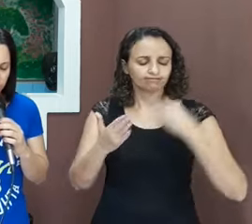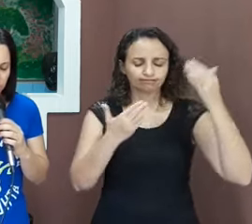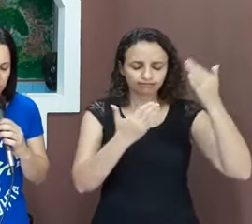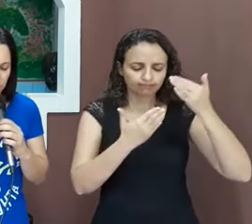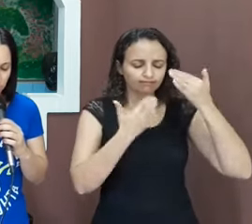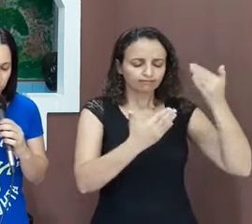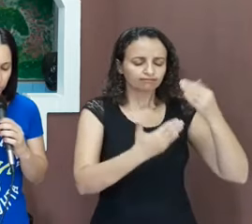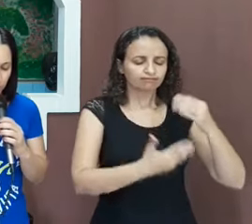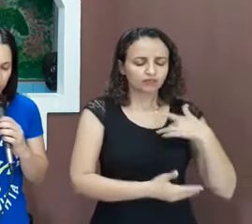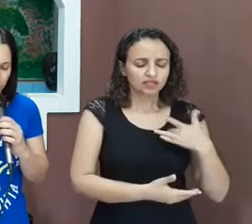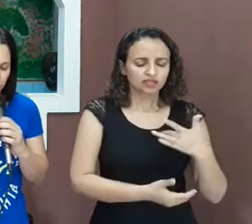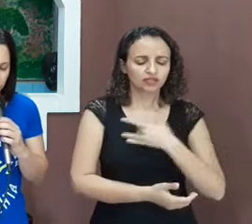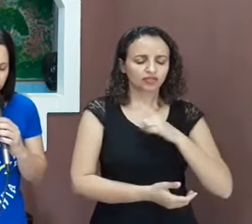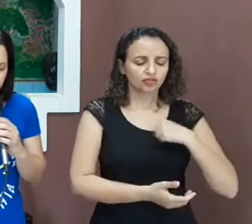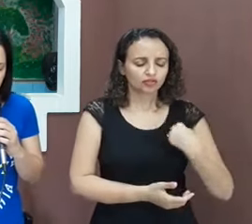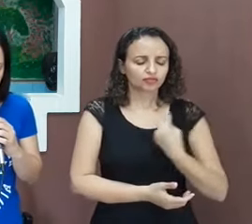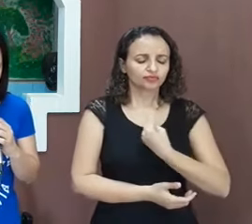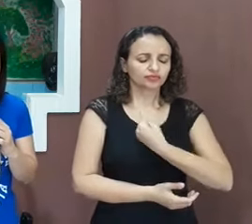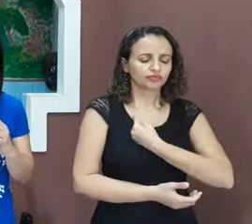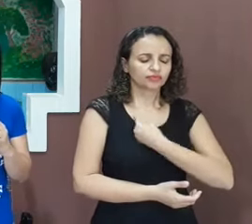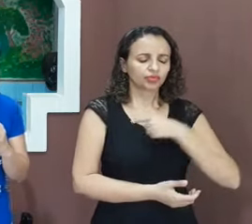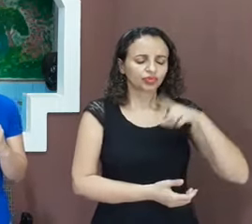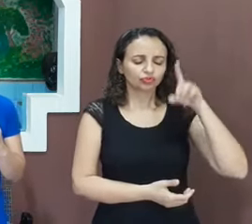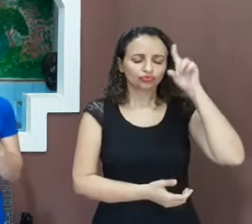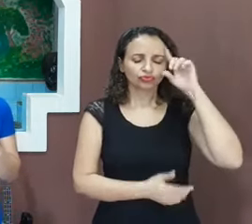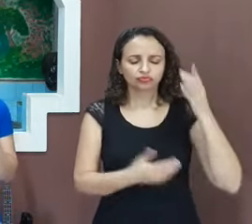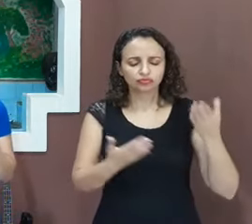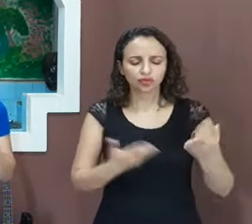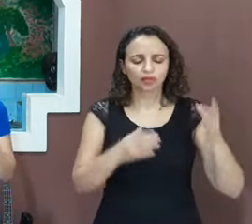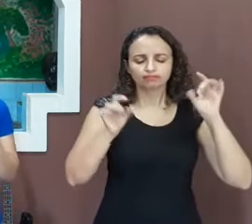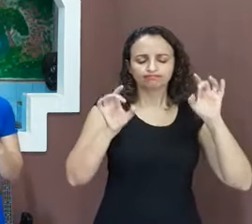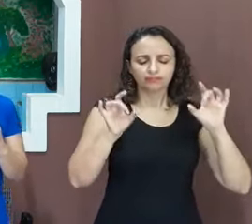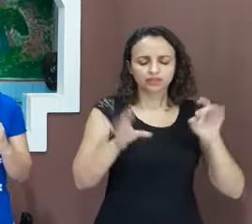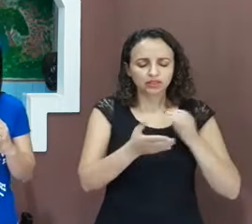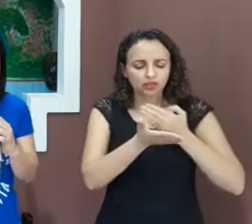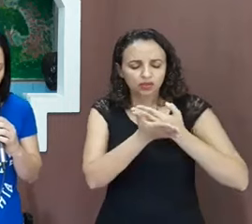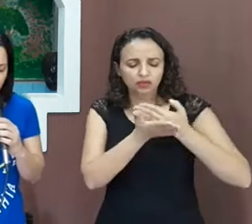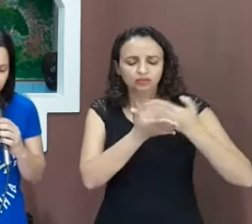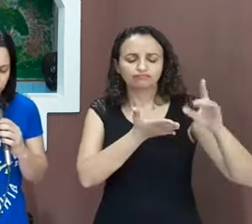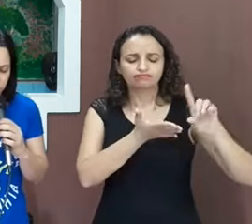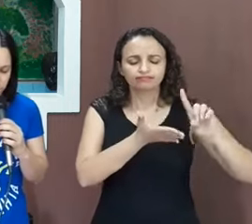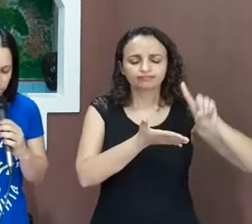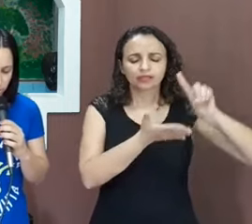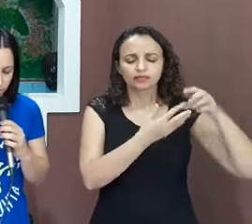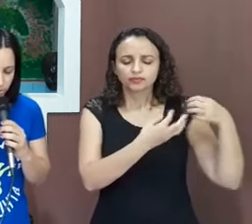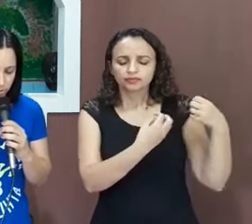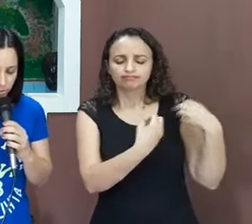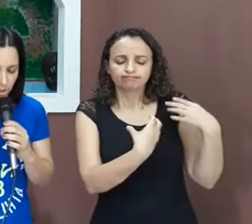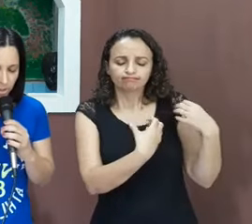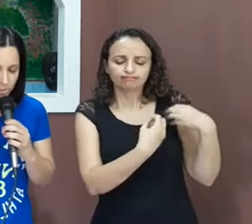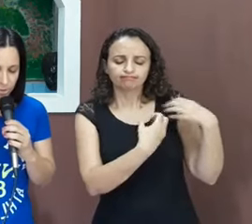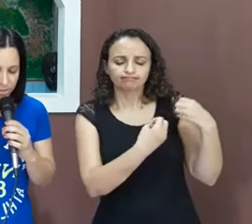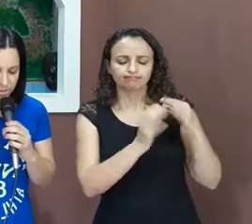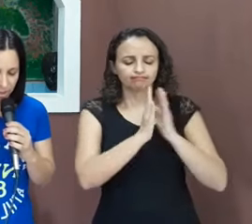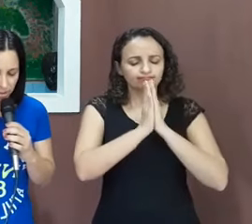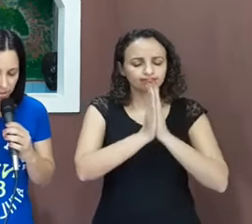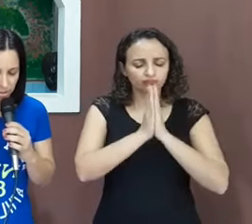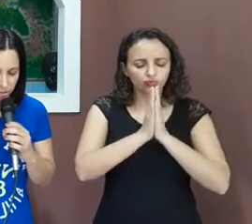Obrigada pela nossa saúde, obrigada pelo nosso dia, Senhor, que está começando, ouvindo um pouco mais de Ti, Senhor. O Senhor